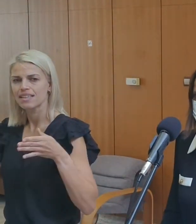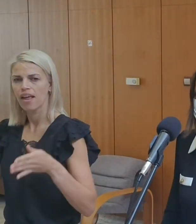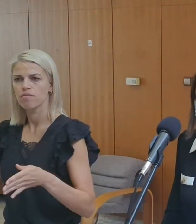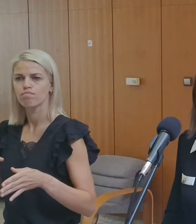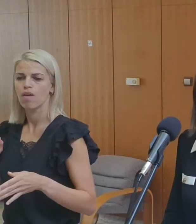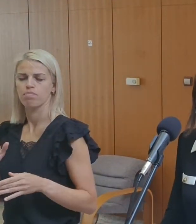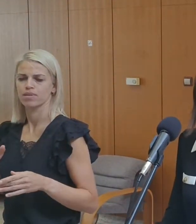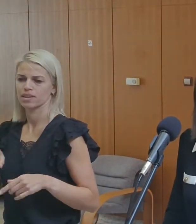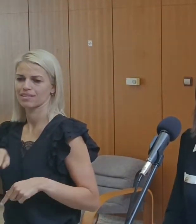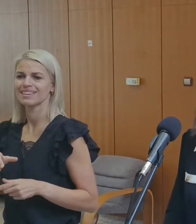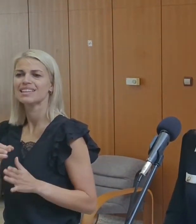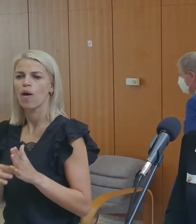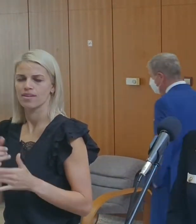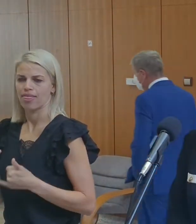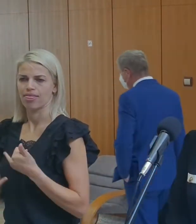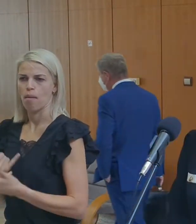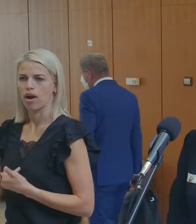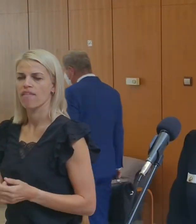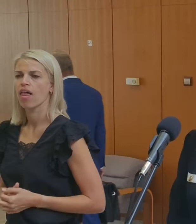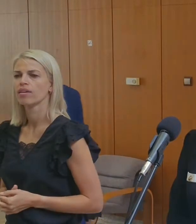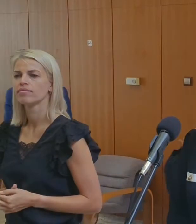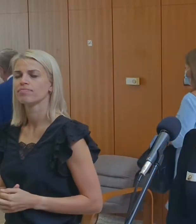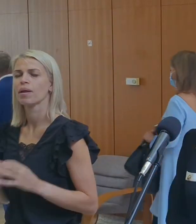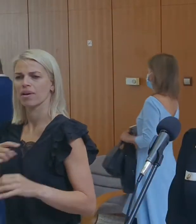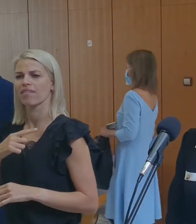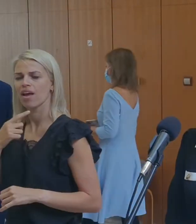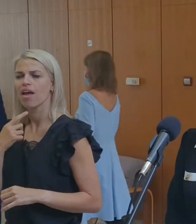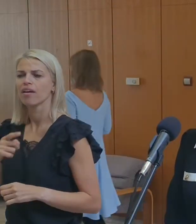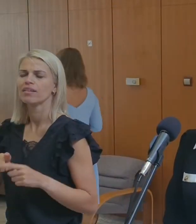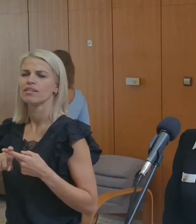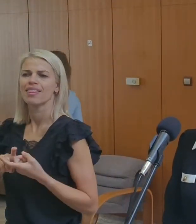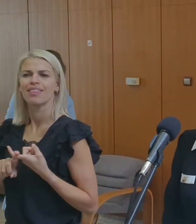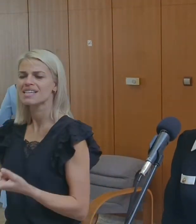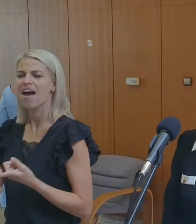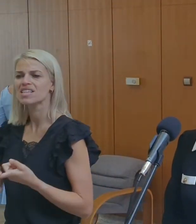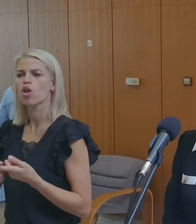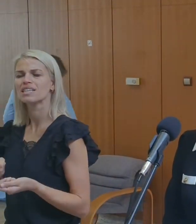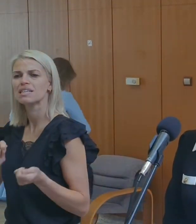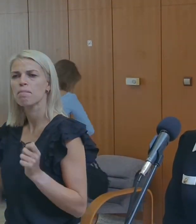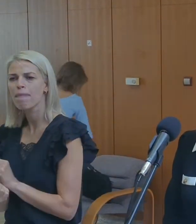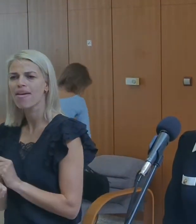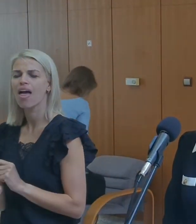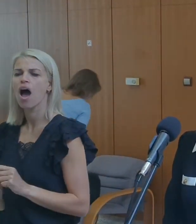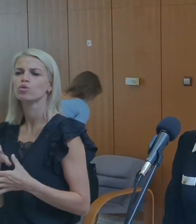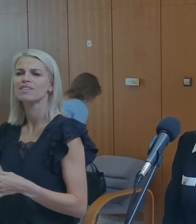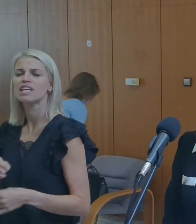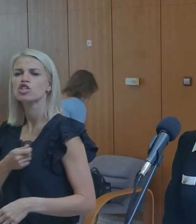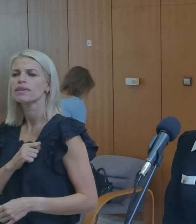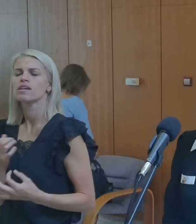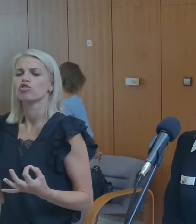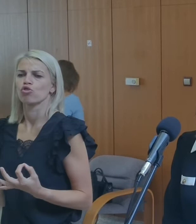takéto situácie. A to musíme spraviť. A keď hovoríte o zmene možno nezávislosti postavenia napríklad tej inšpekcie, môžete byť konkrétna, že